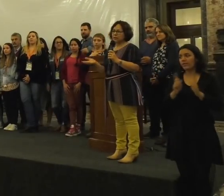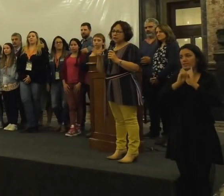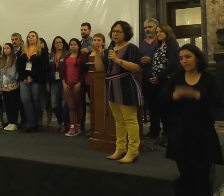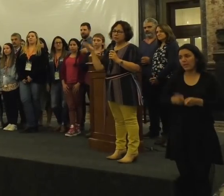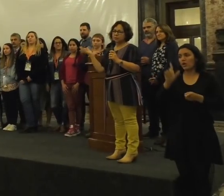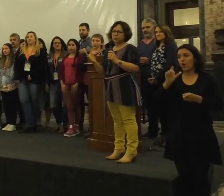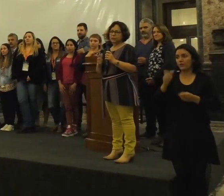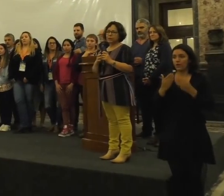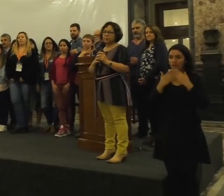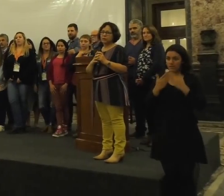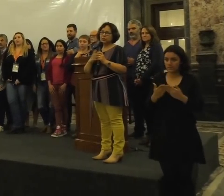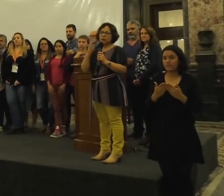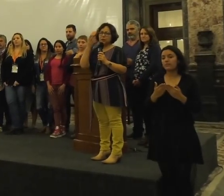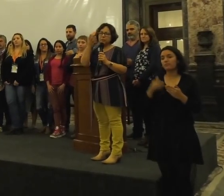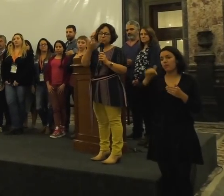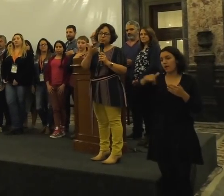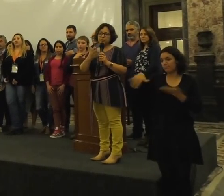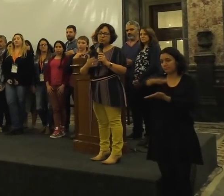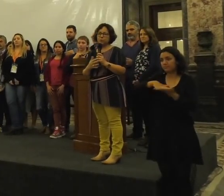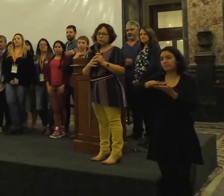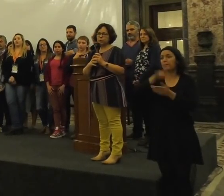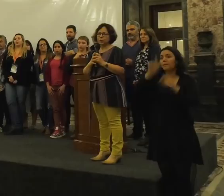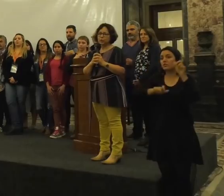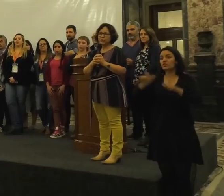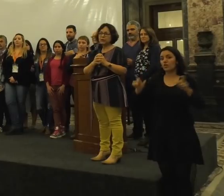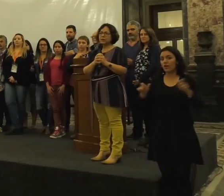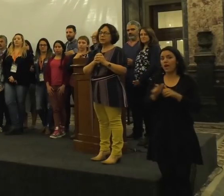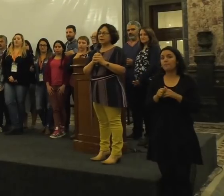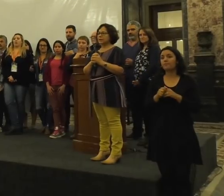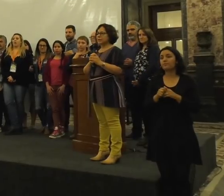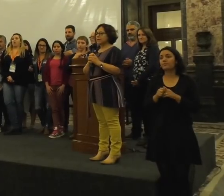obviamente dar las gracias por este ámbito a las personas de protocolo